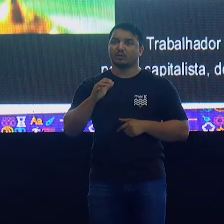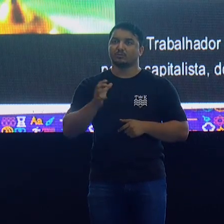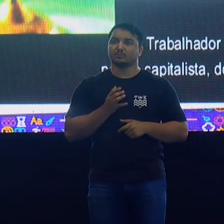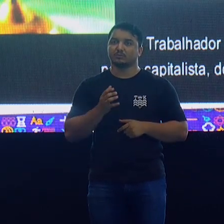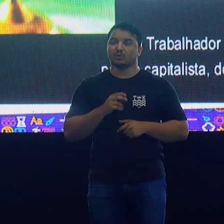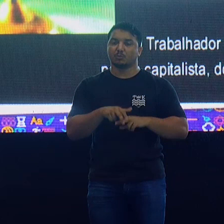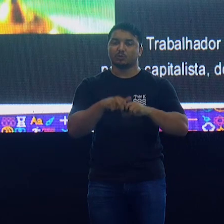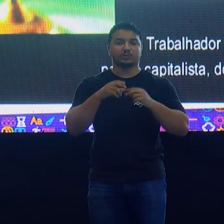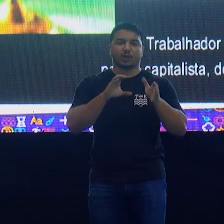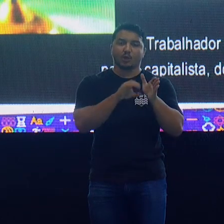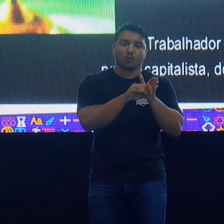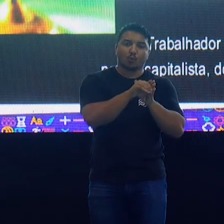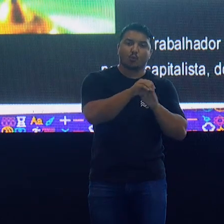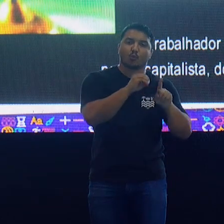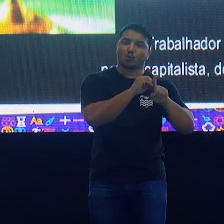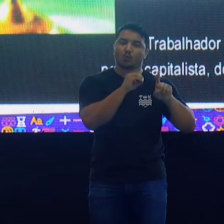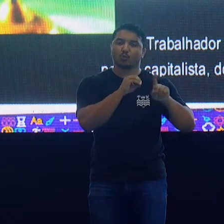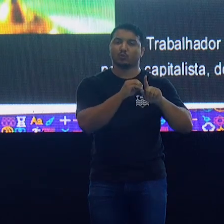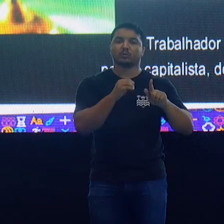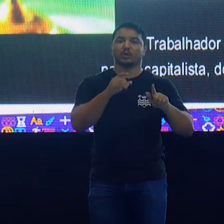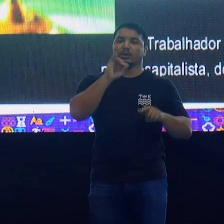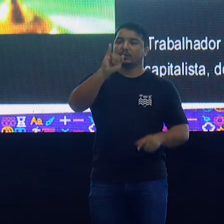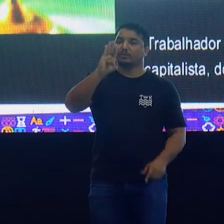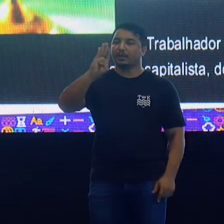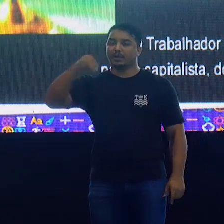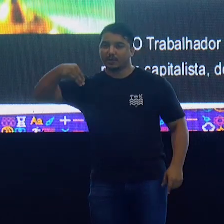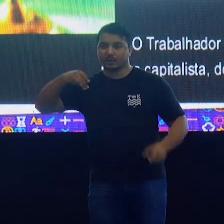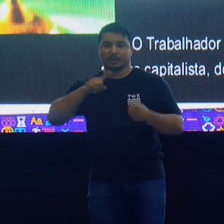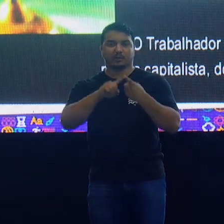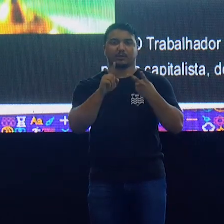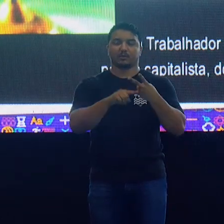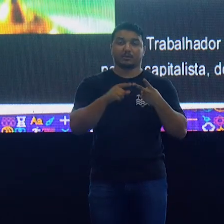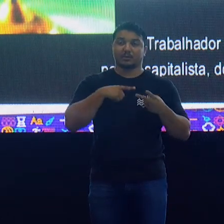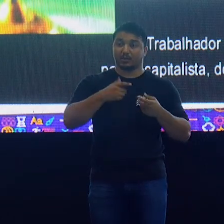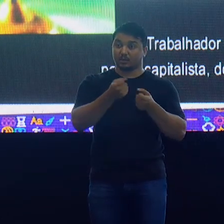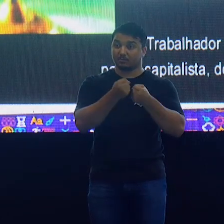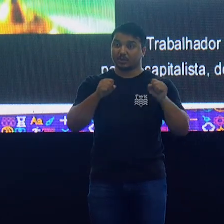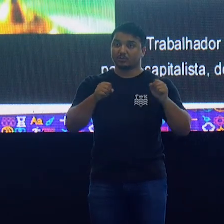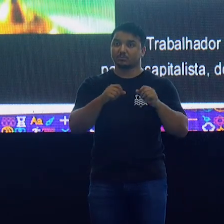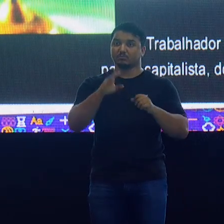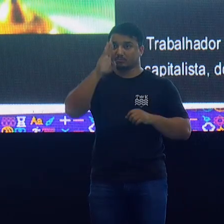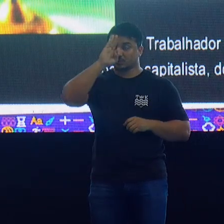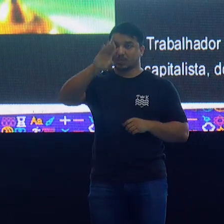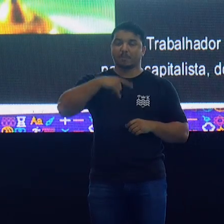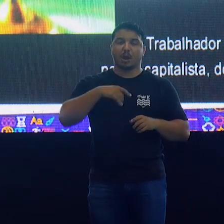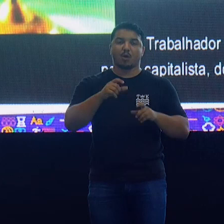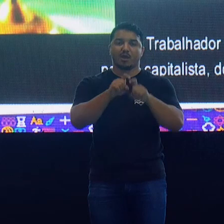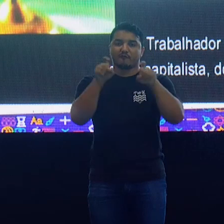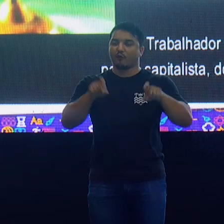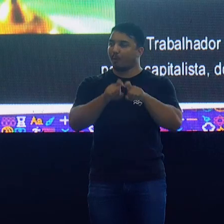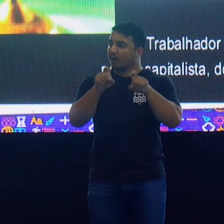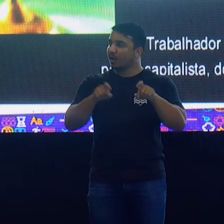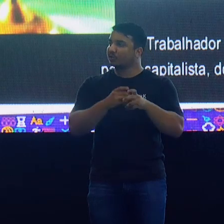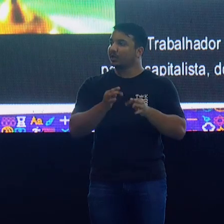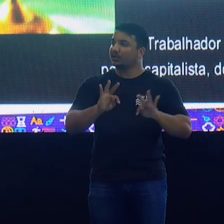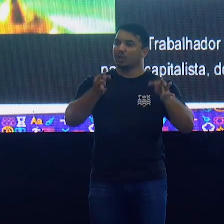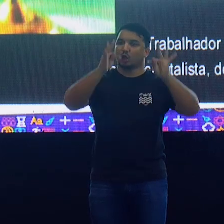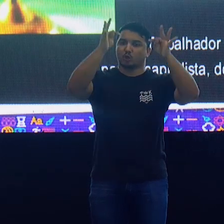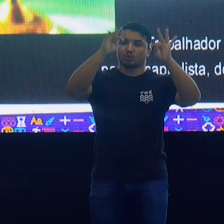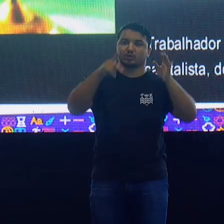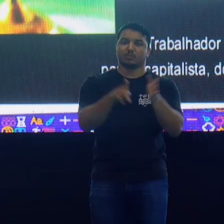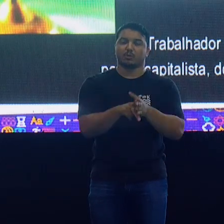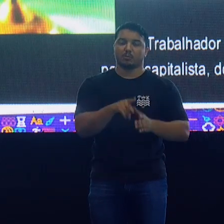empresas como Google, IBM, as gigantes do setor de informática, de tecnologia